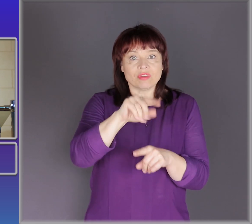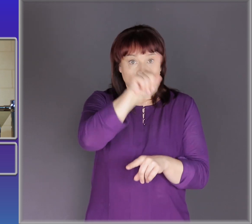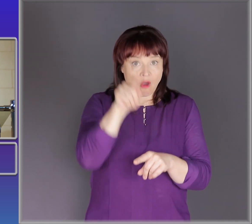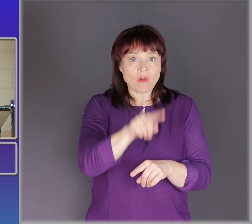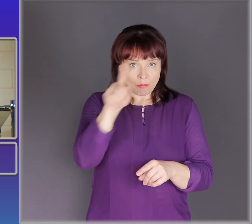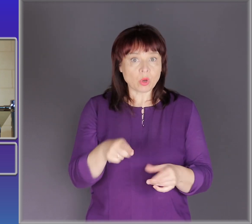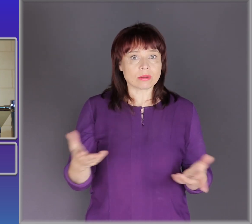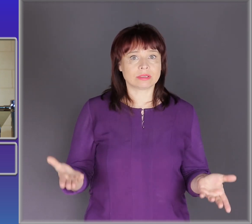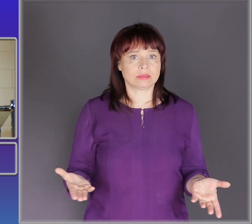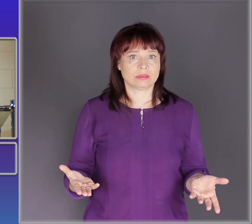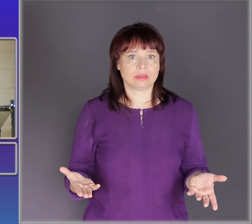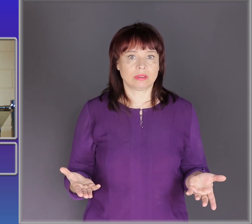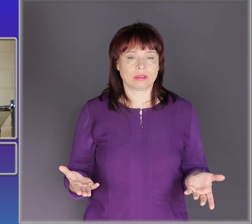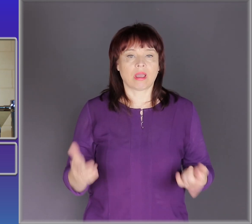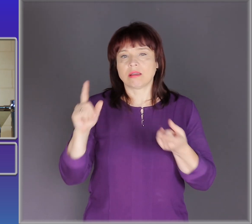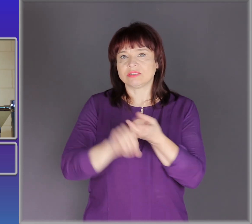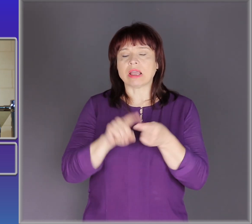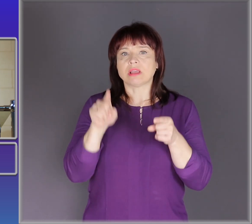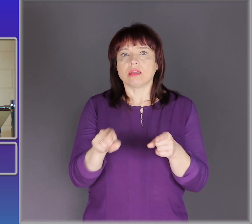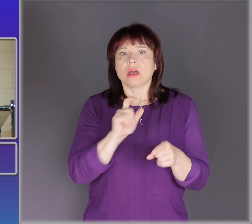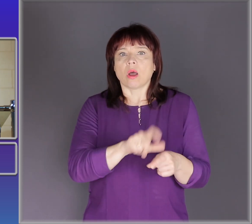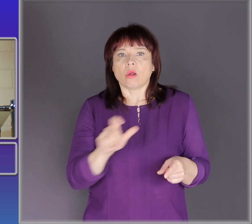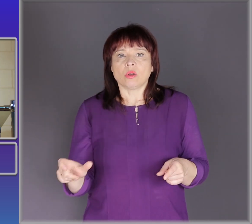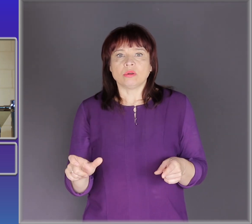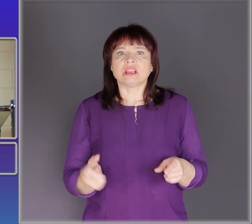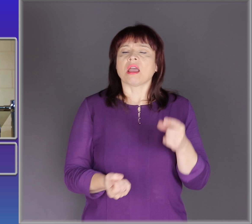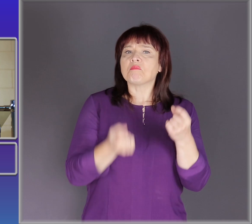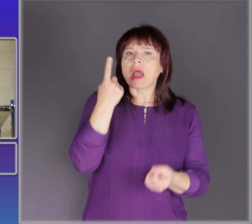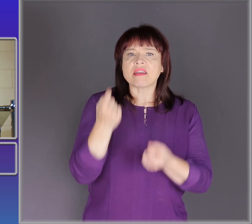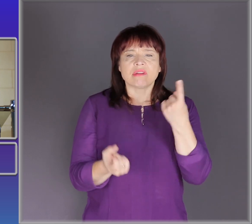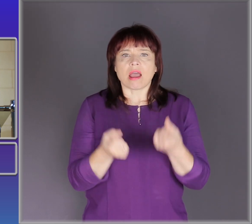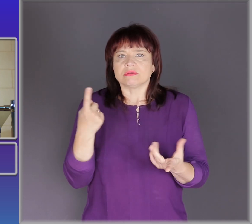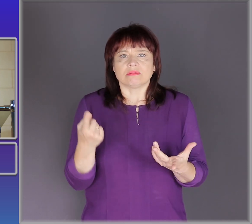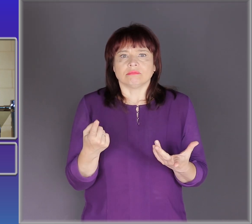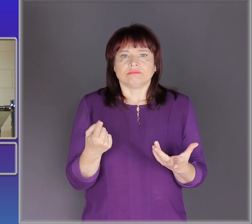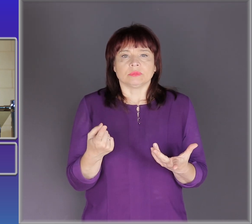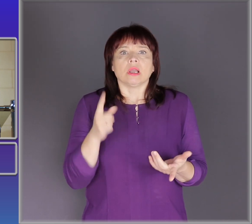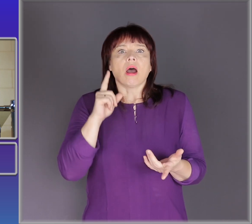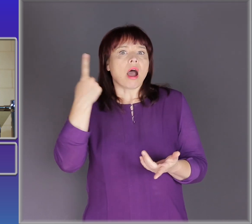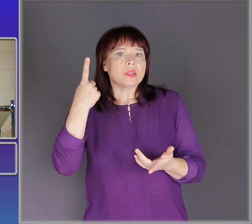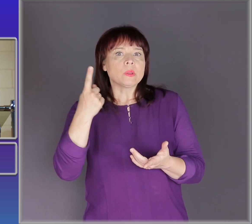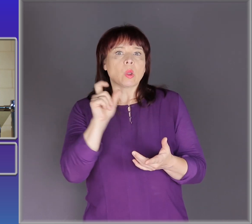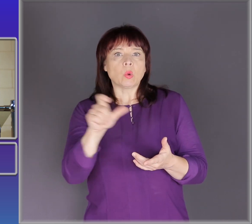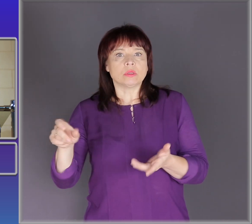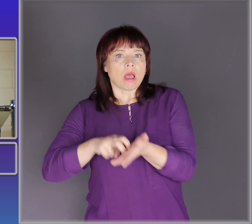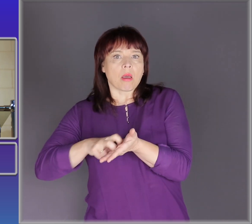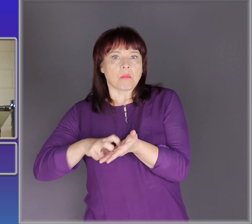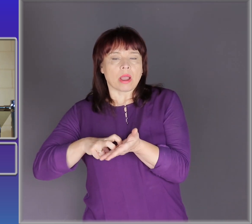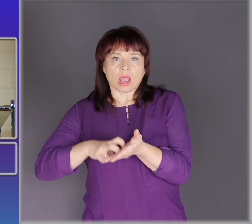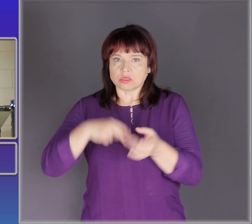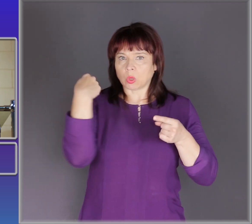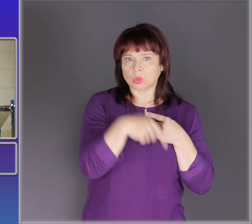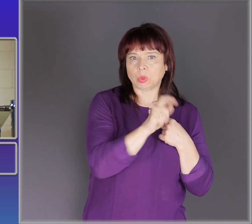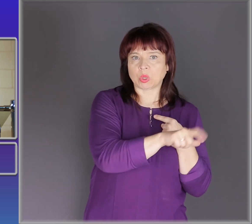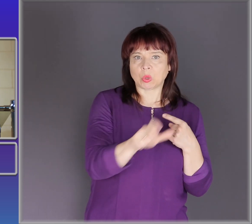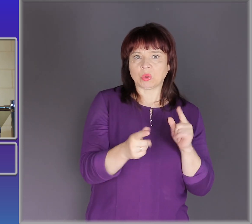конечно же вот из-за вот этого у людей возникает у одних просто боязни апатия а